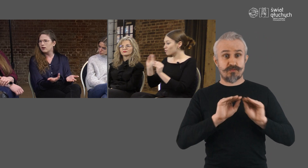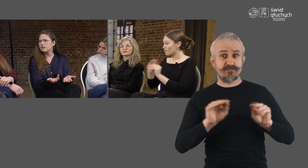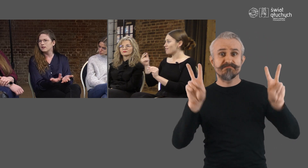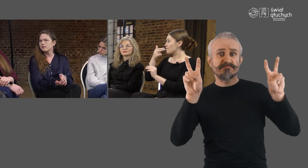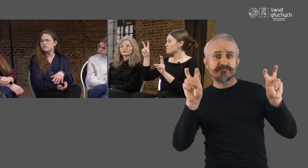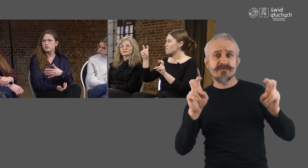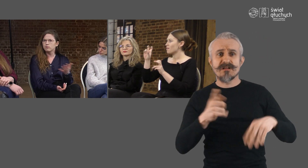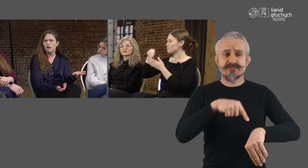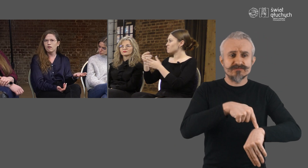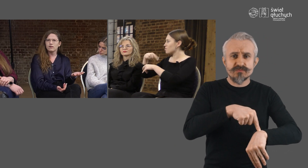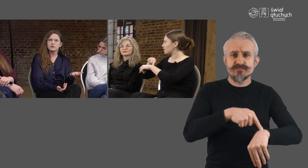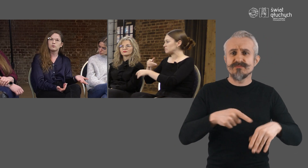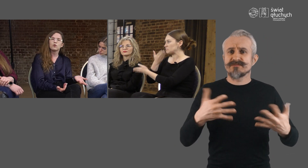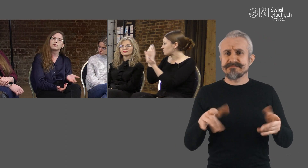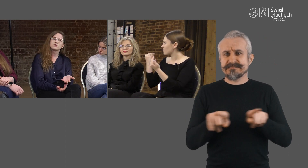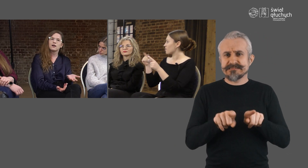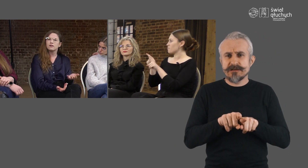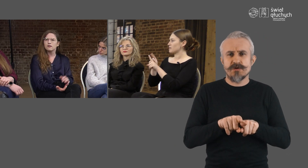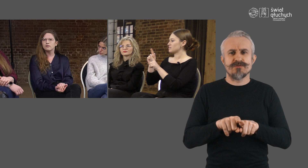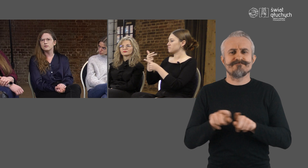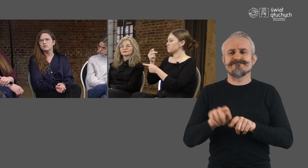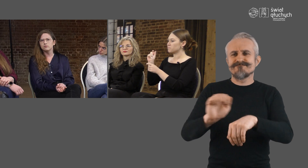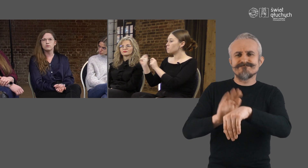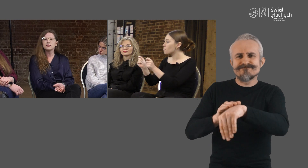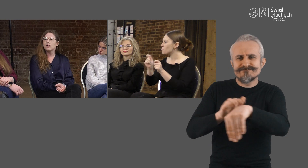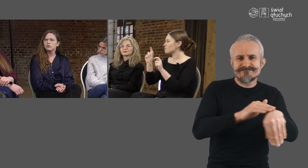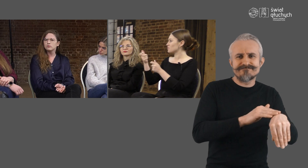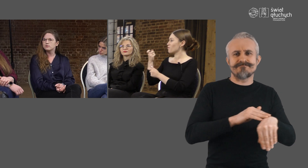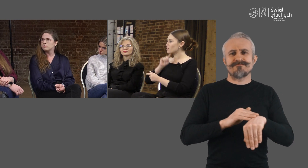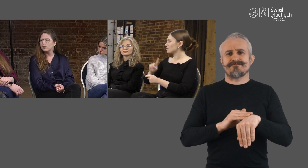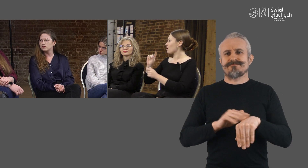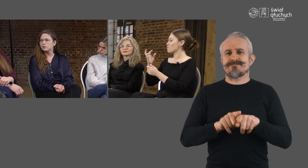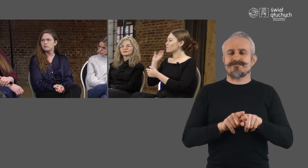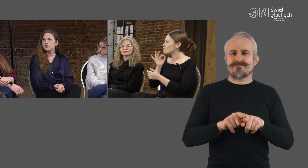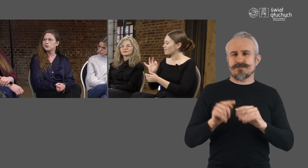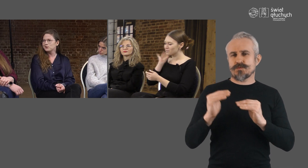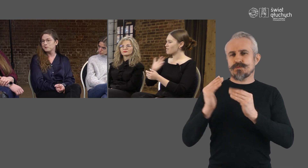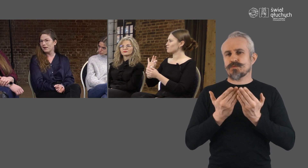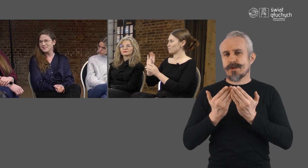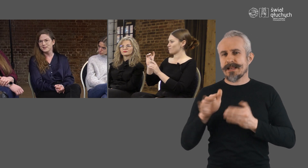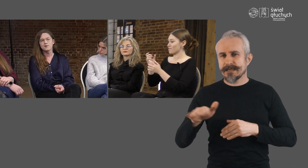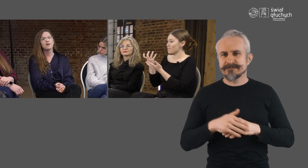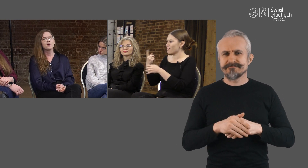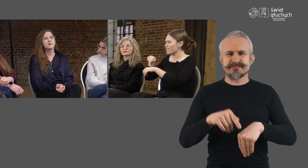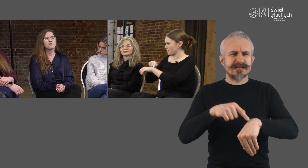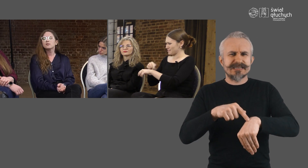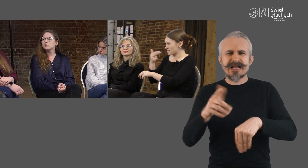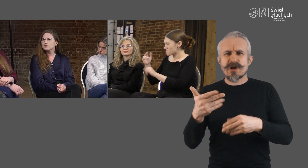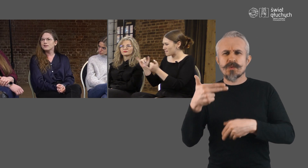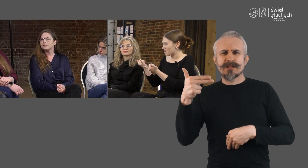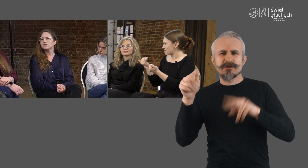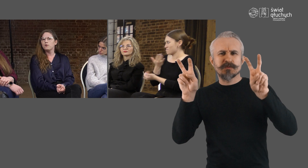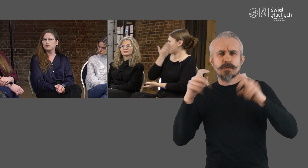temat był na lekcjach, nie wiem co było poruszane w liceum czy w gimnazjum, czego dotyczyły lekcje.